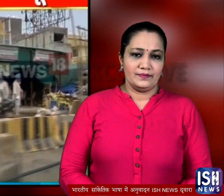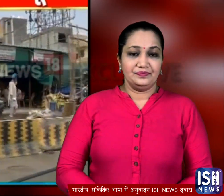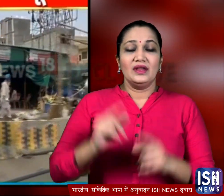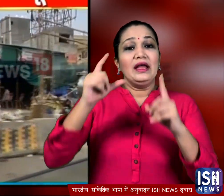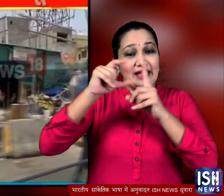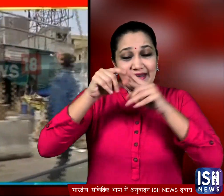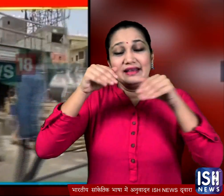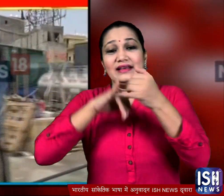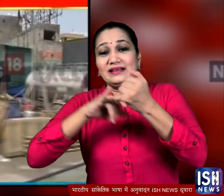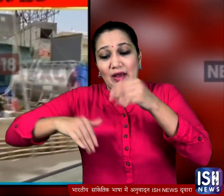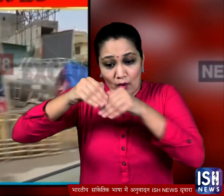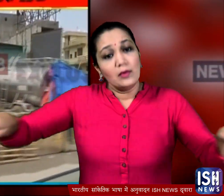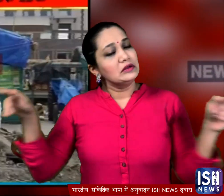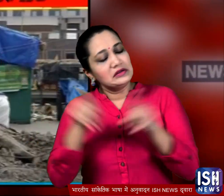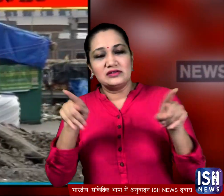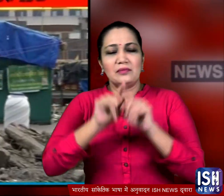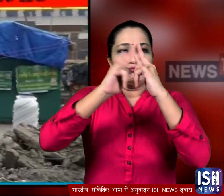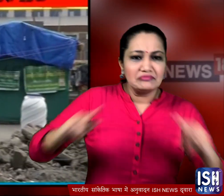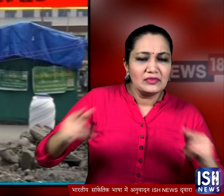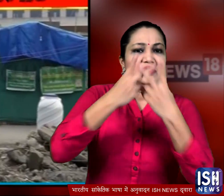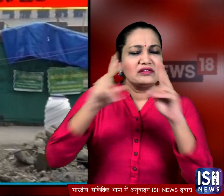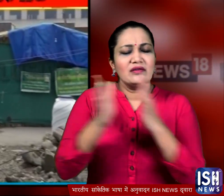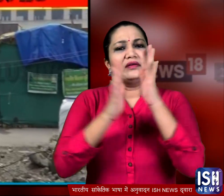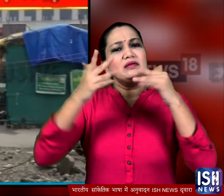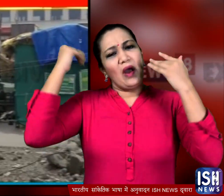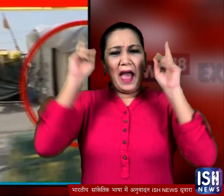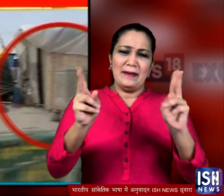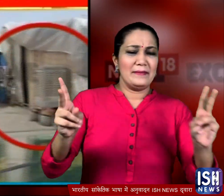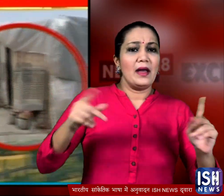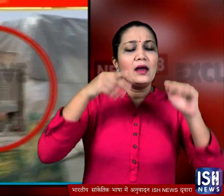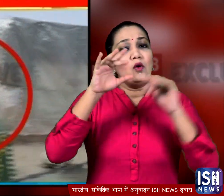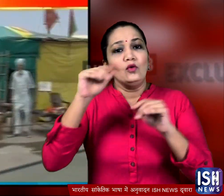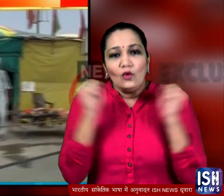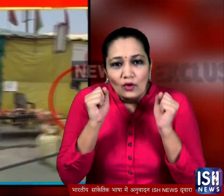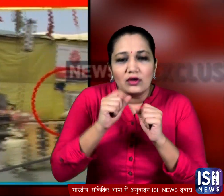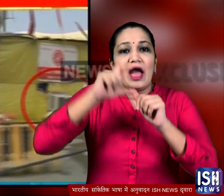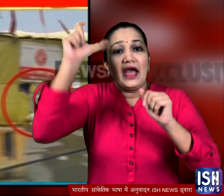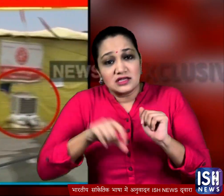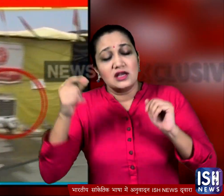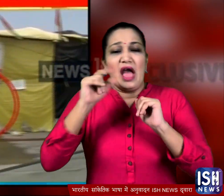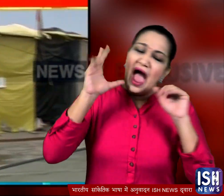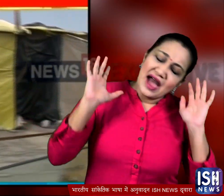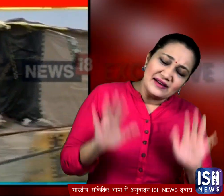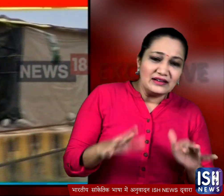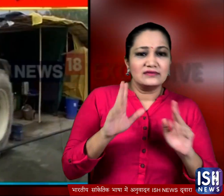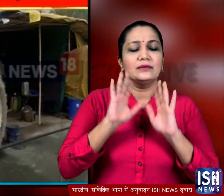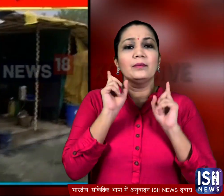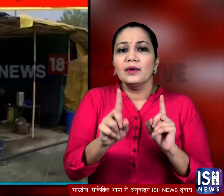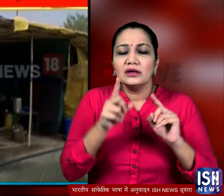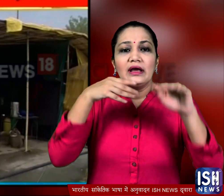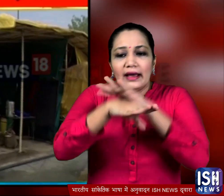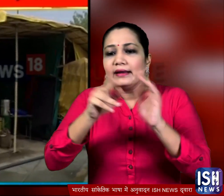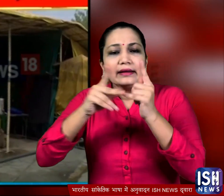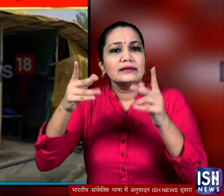के सिंघू बॉर्डर पर भी पहले जैसी भीड़ नहीं है। टेंट और शामियाने तो पहले जैसे ही हैं। कूलर भी लगे हैं और कुछ जगहों पर एसी का भी इंतजाम है,